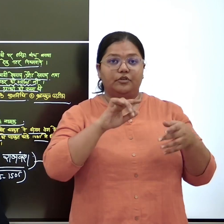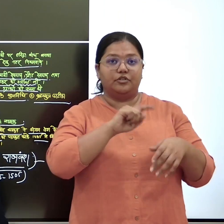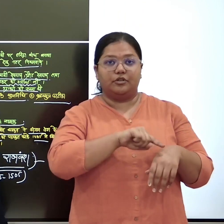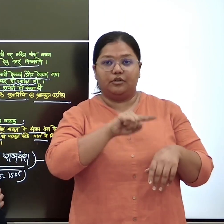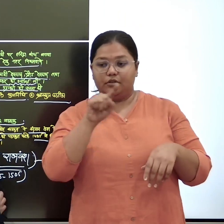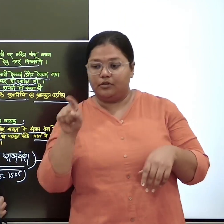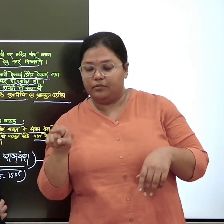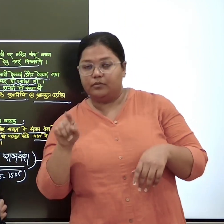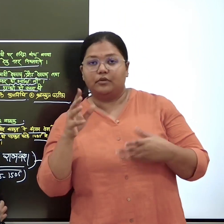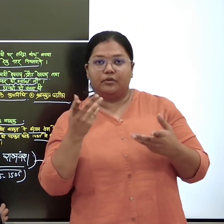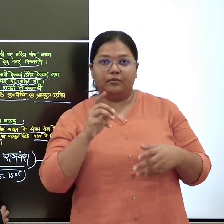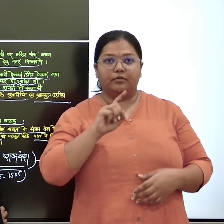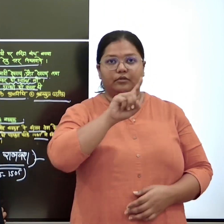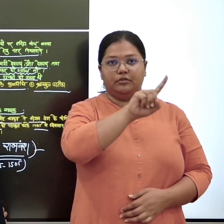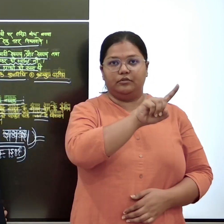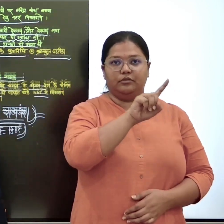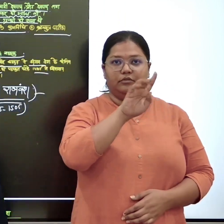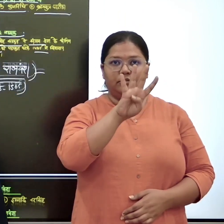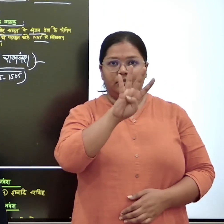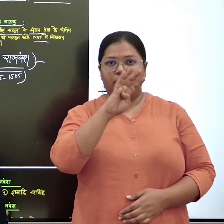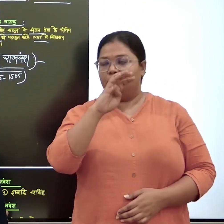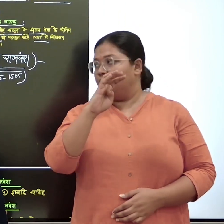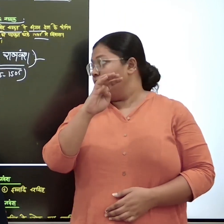1505। आगे बढ़ते हैं,